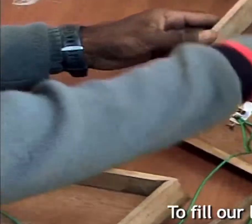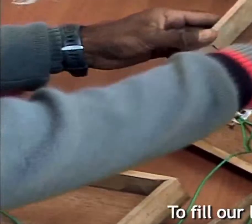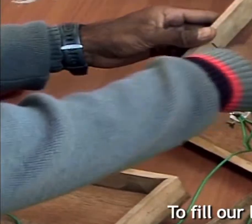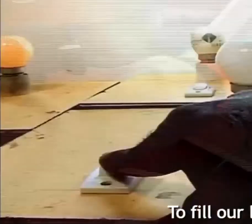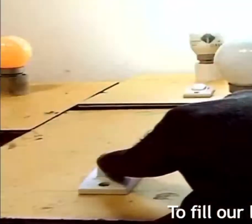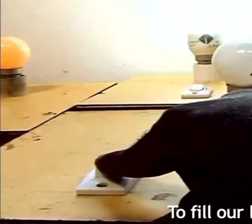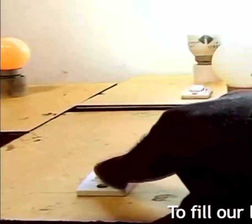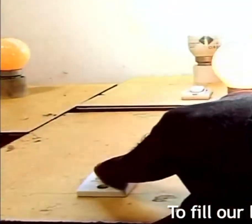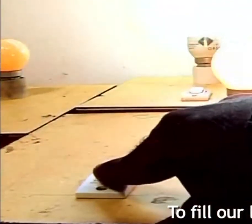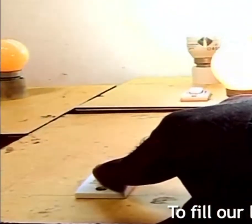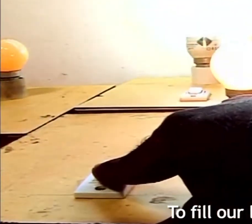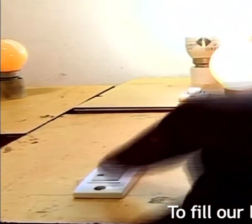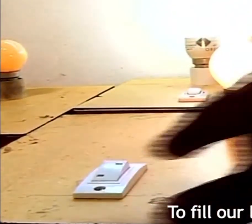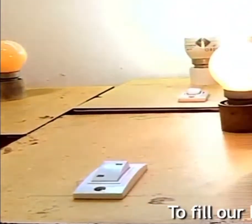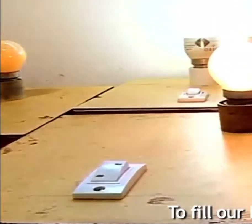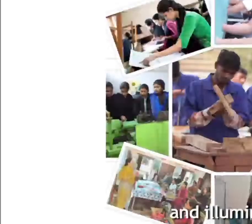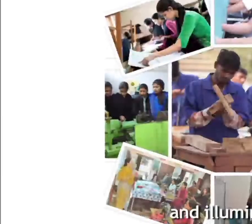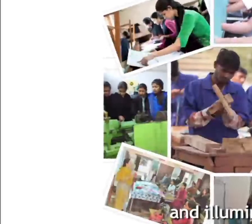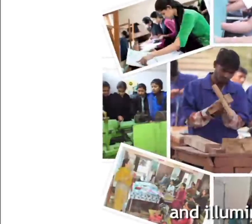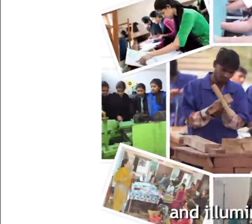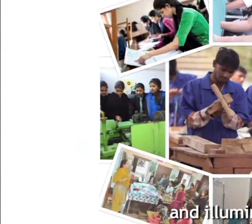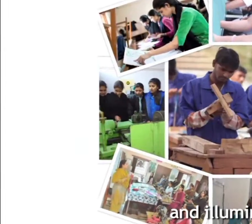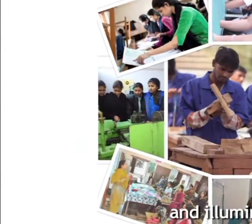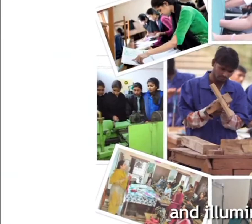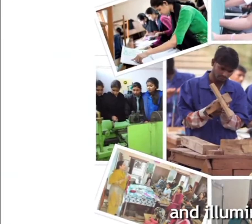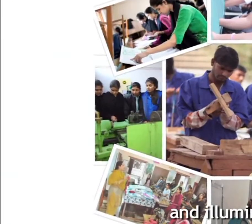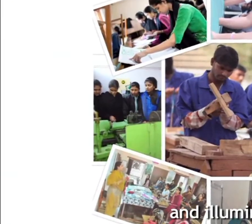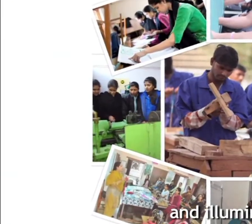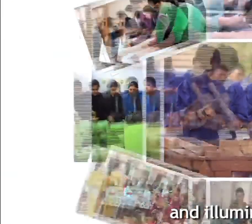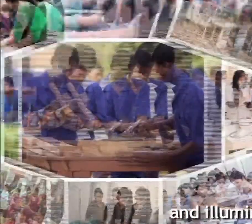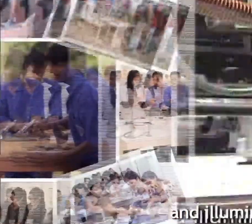ज्ञान ये प्रकाशित करने, राहों को आलोकित करने।